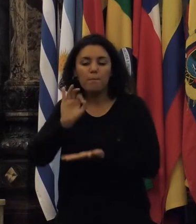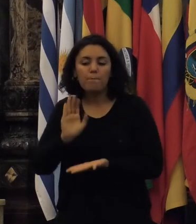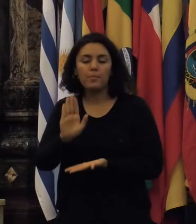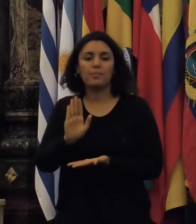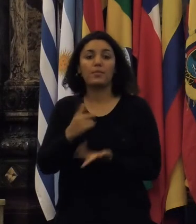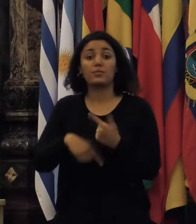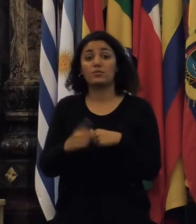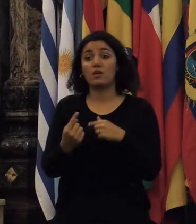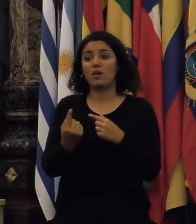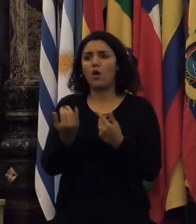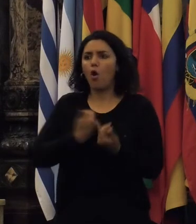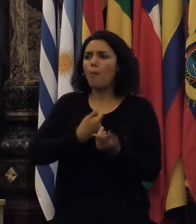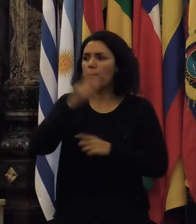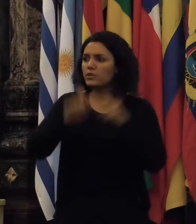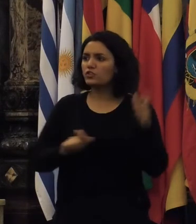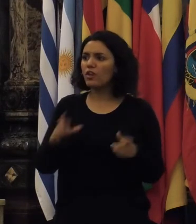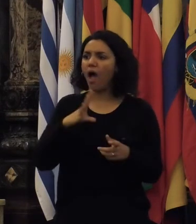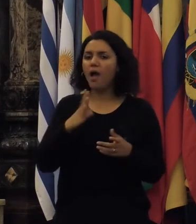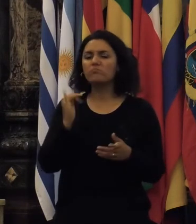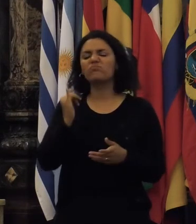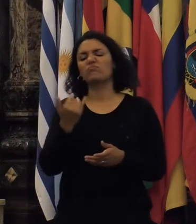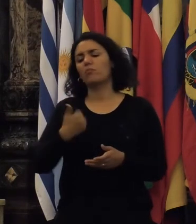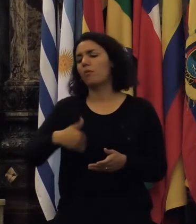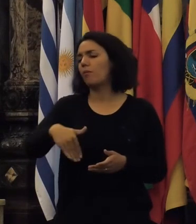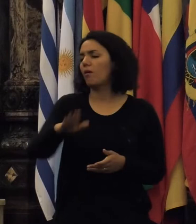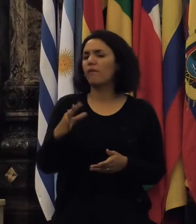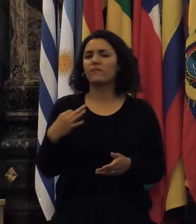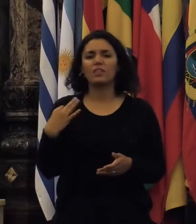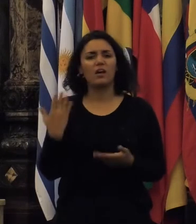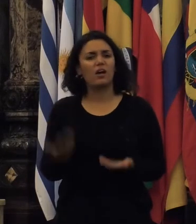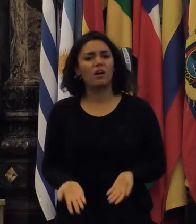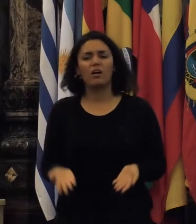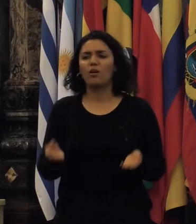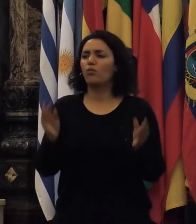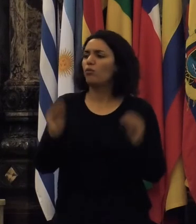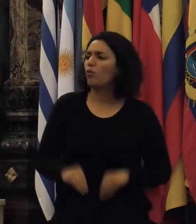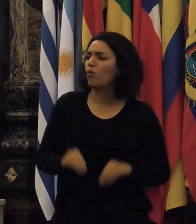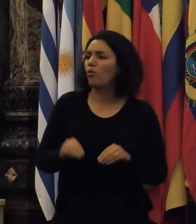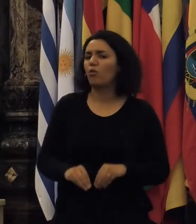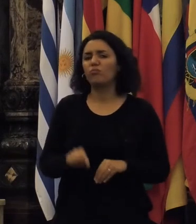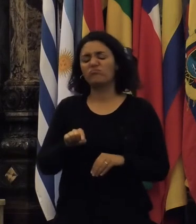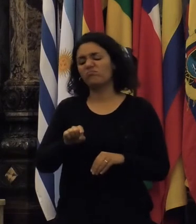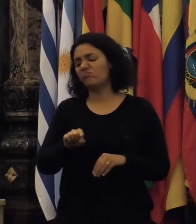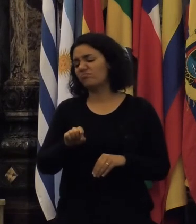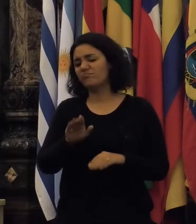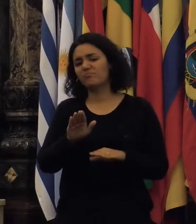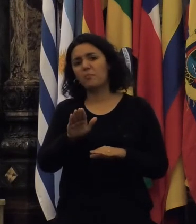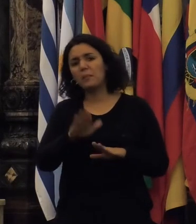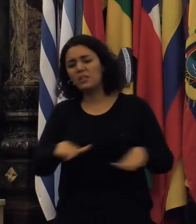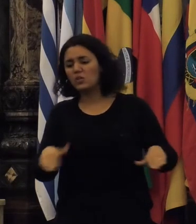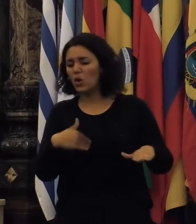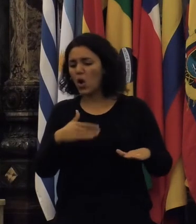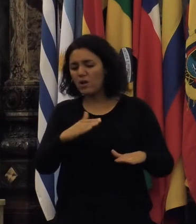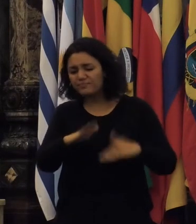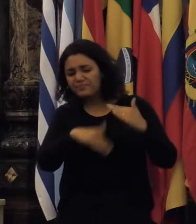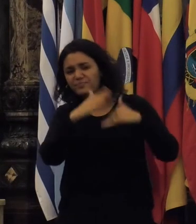gente auspicia la desgracia de las vidas de personas que crecen en una familia